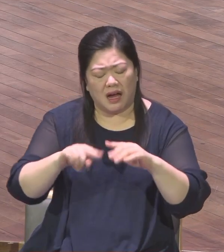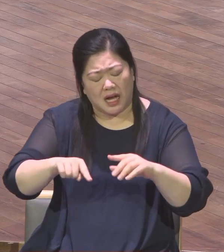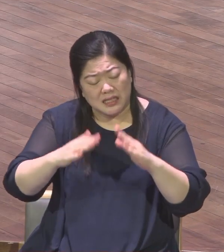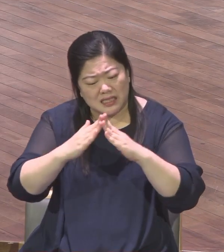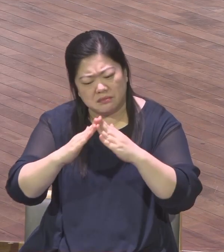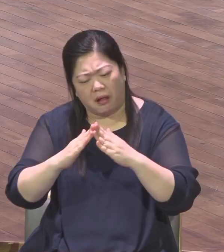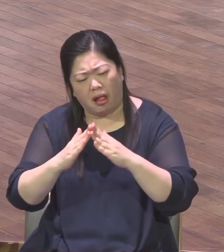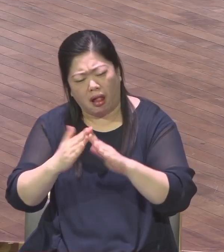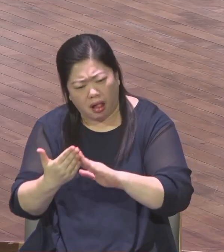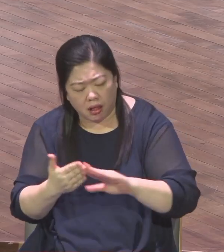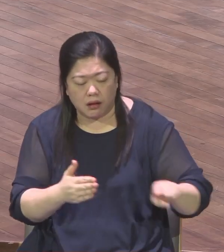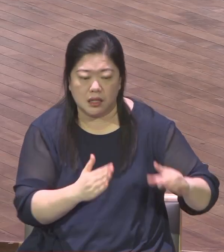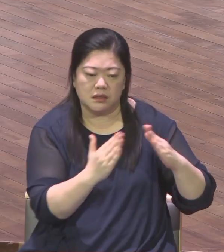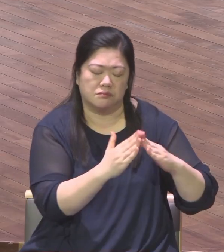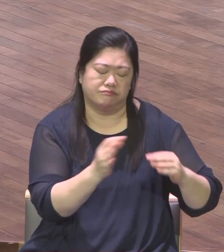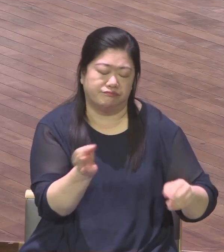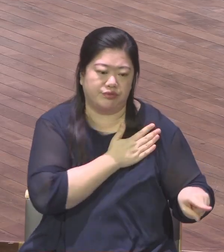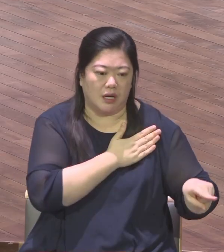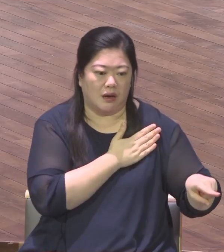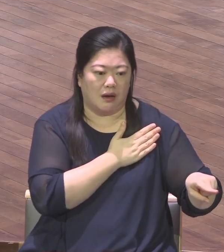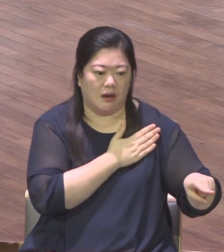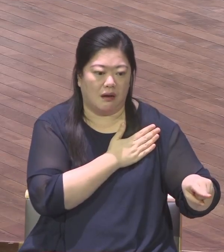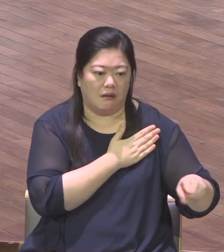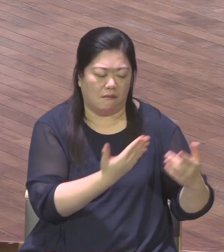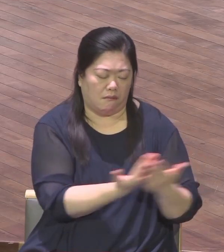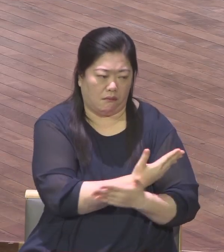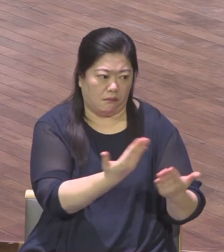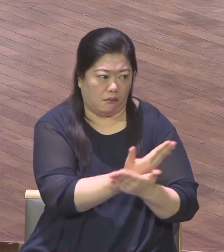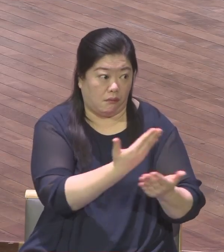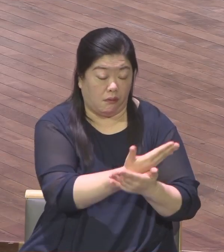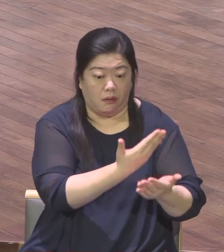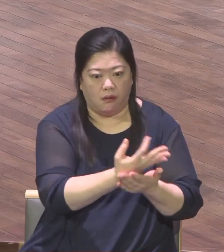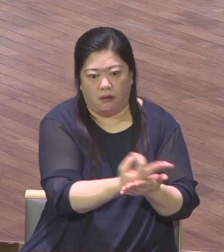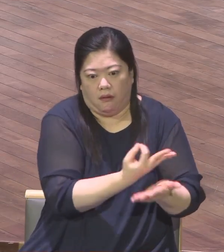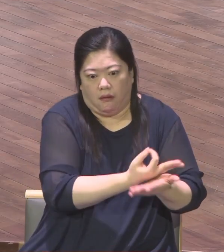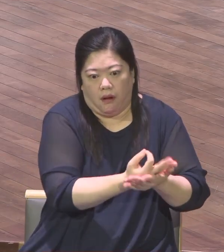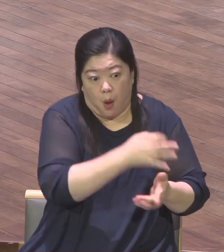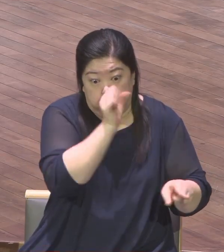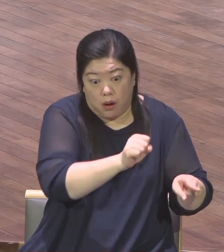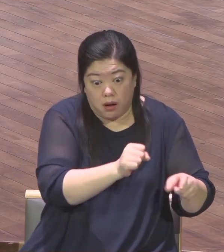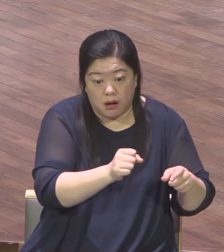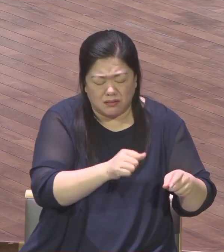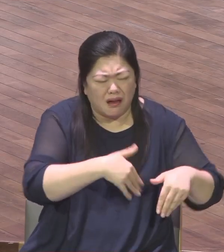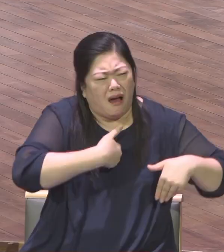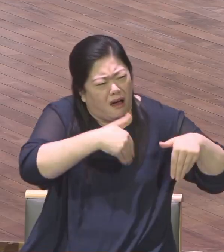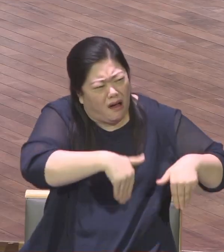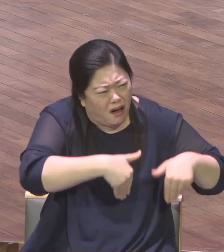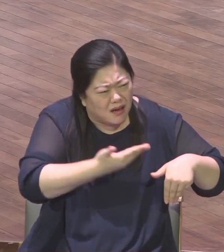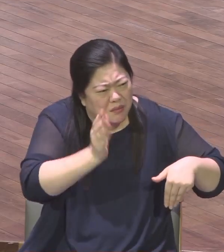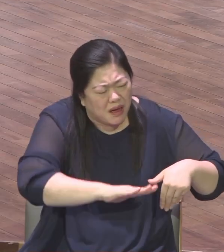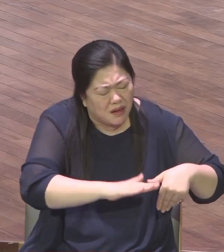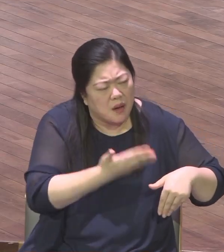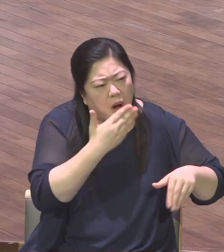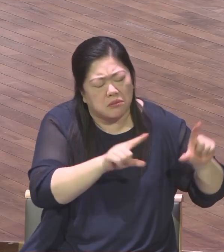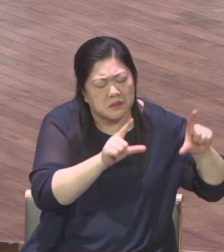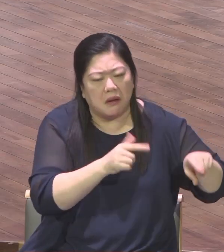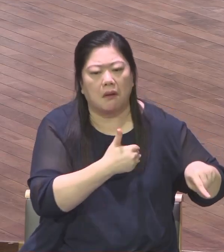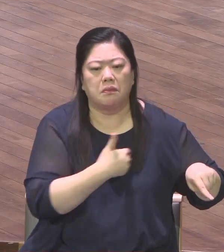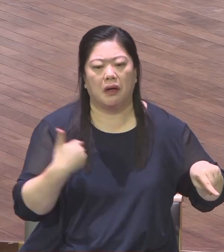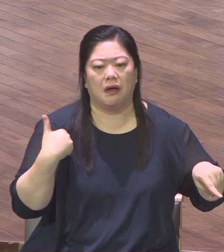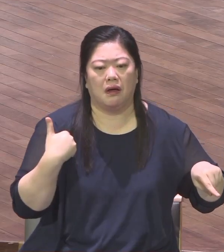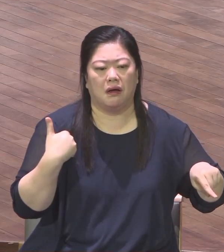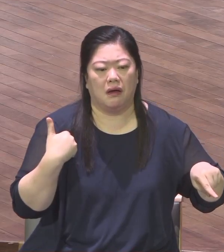땅은 불안해서 못 살아. 언제 또 잡아갈지 몰라. 이미 다 잡혀갔고 애굽에 가면